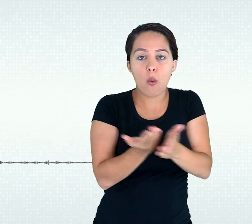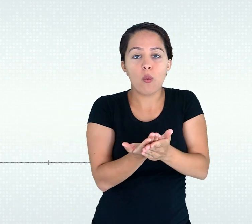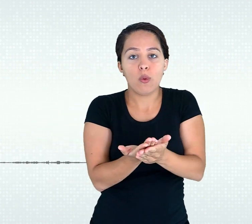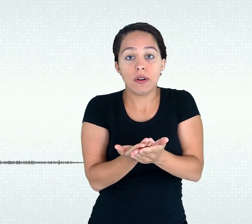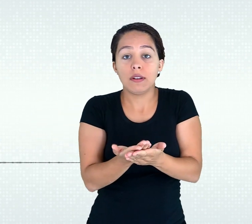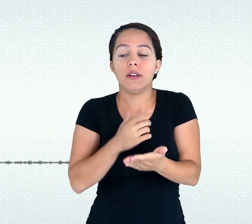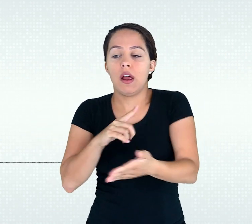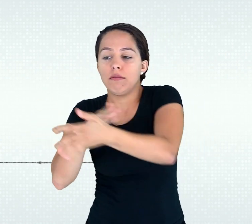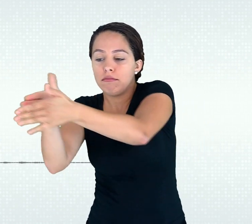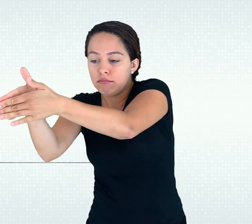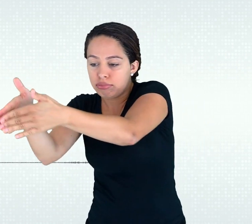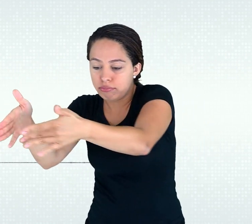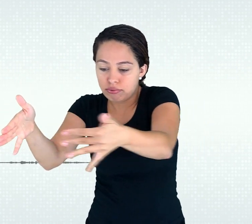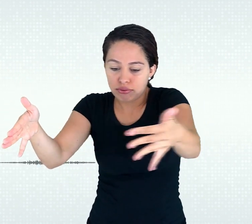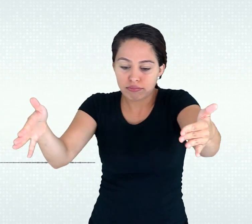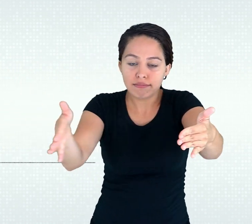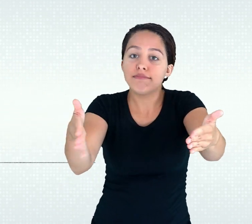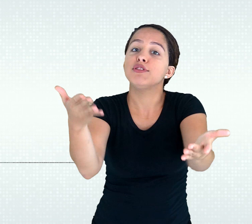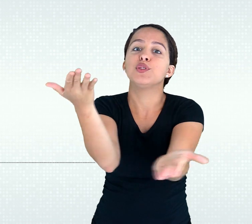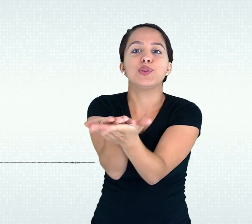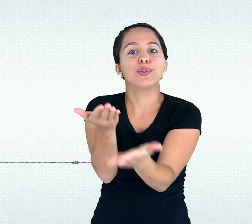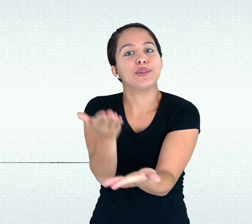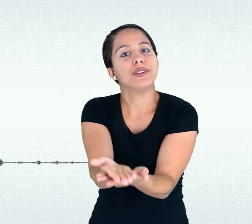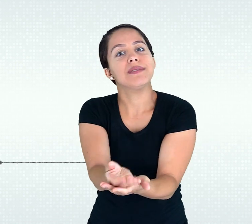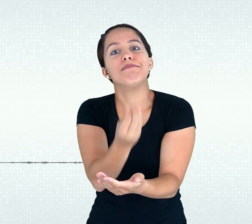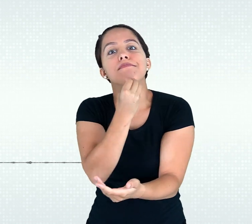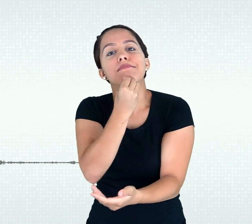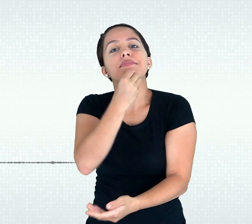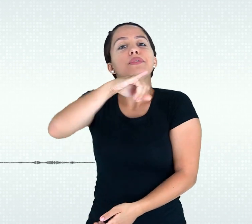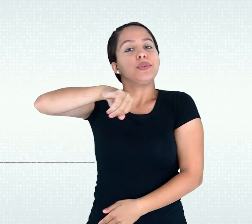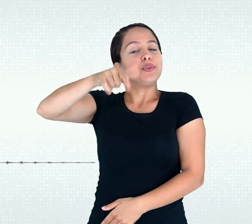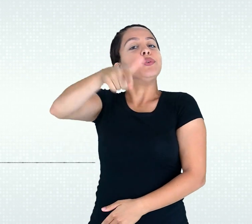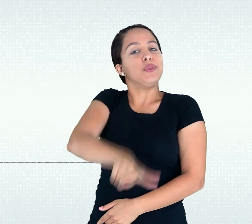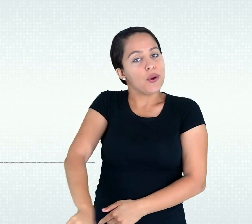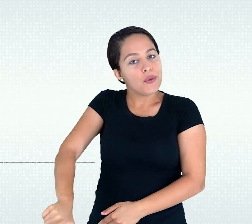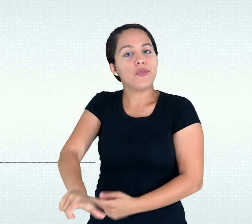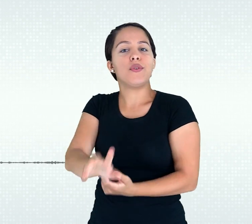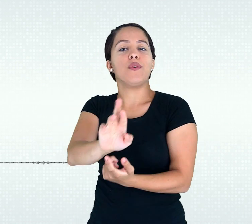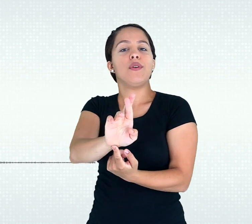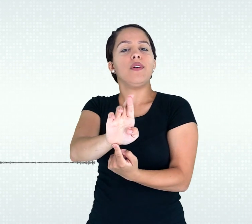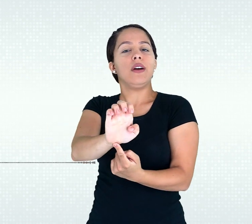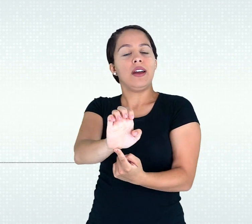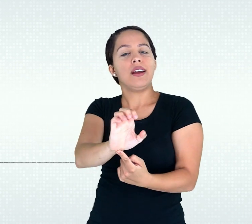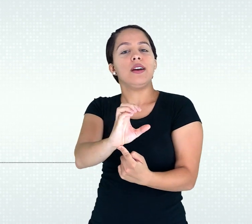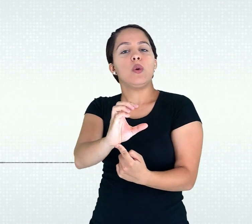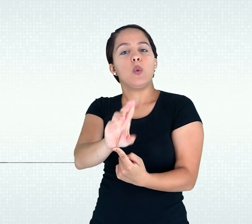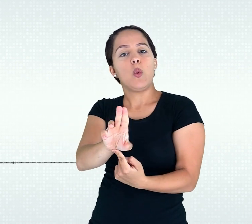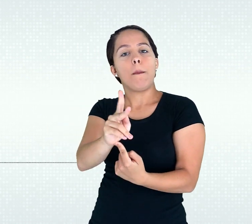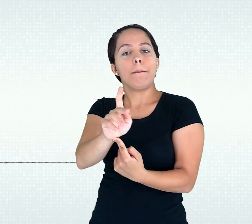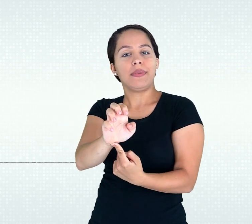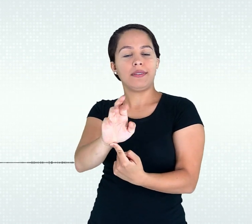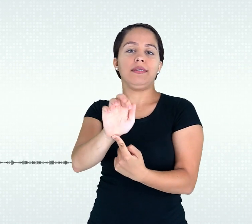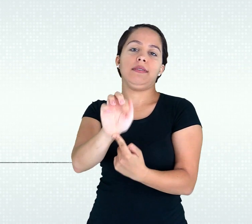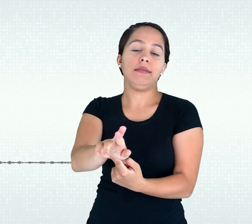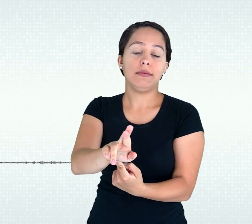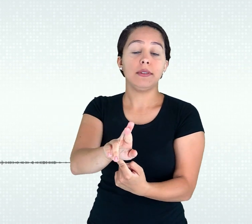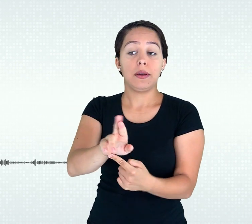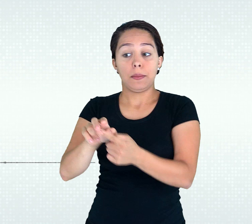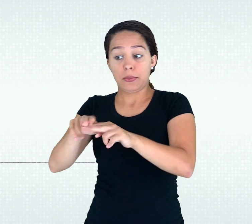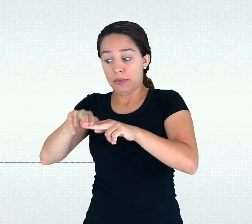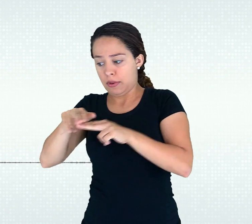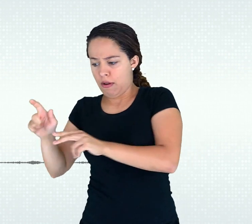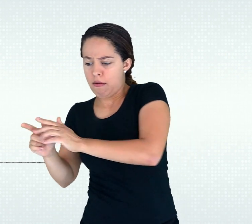em vista que a oferta de apenas um deles que inviabilizaria o outro afinal não há como